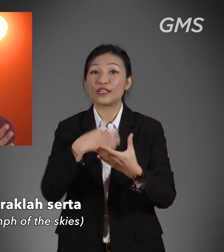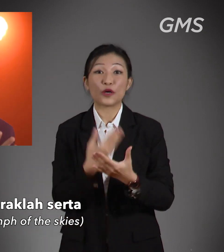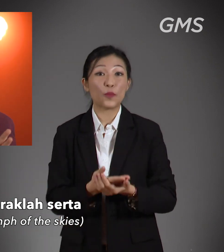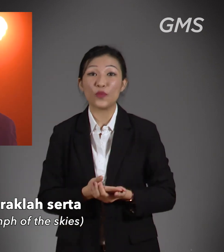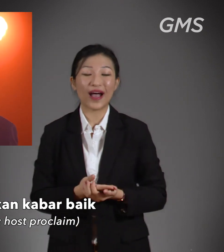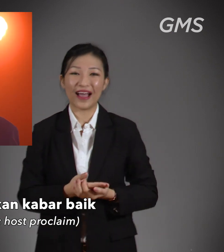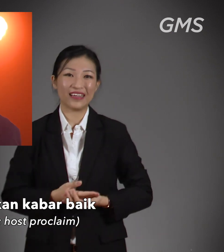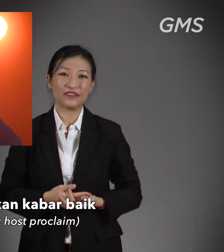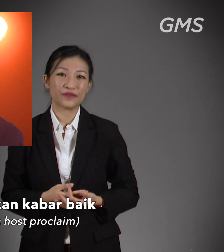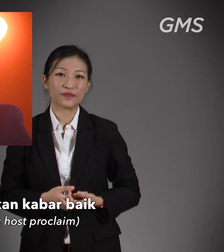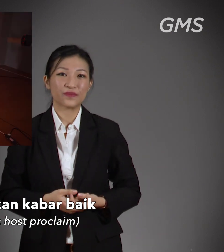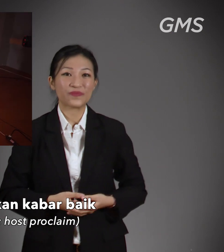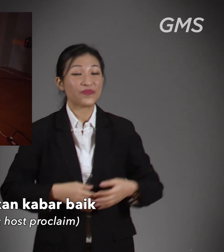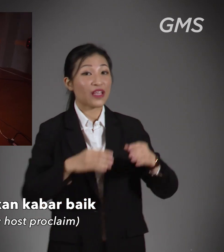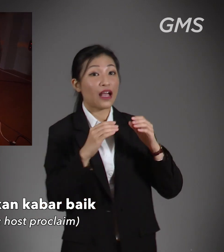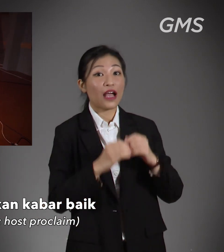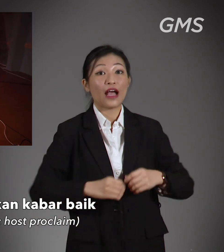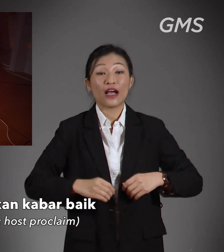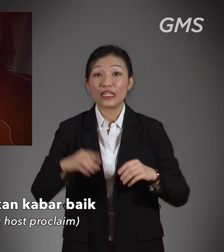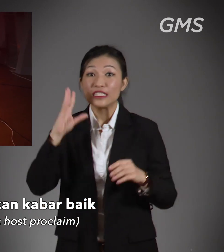bersoraklah serta